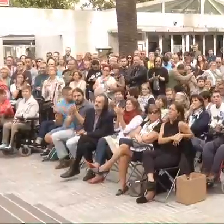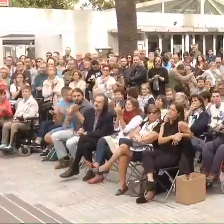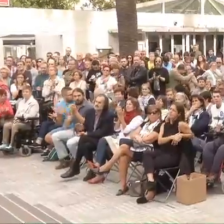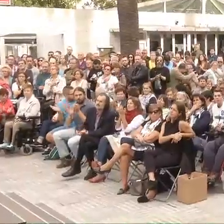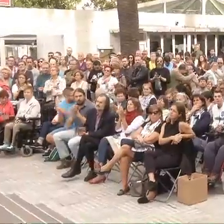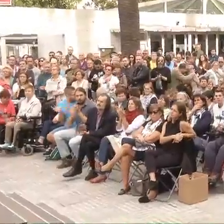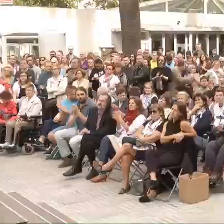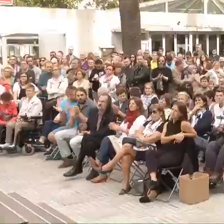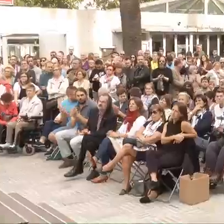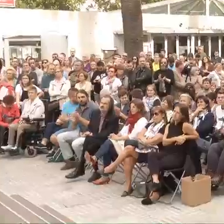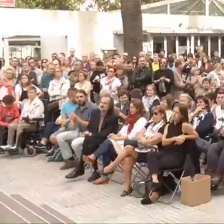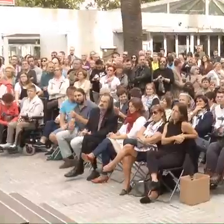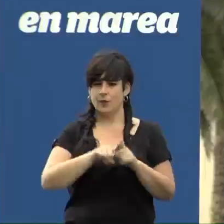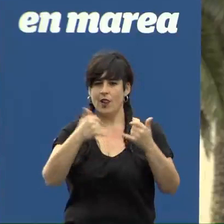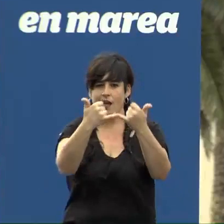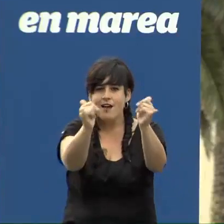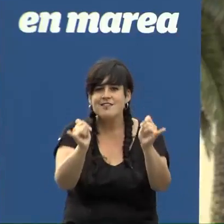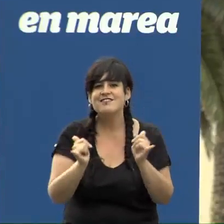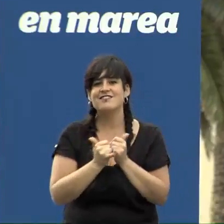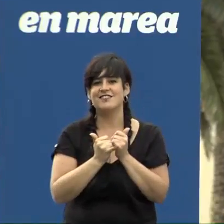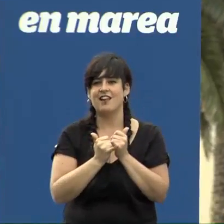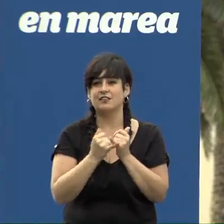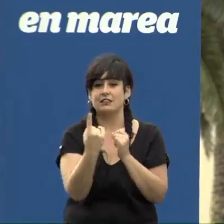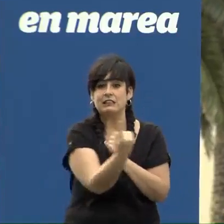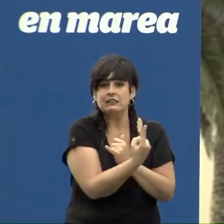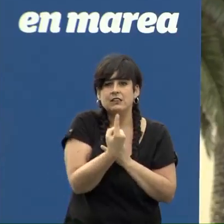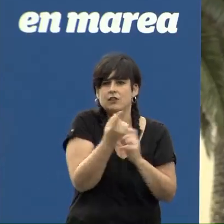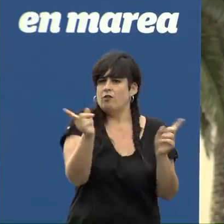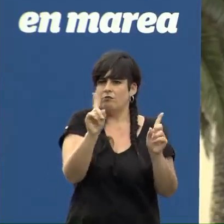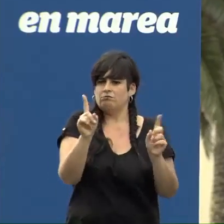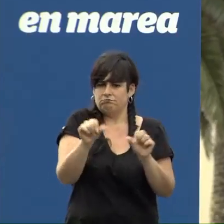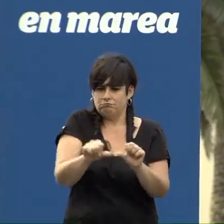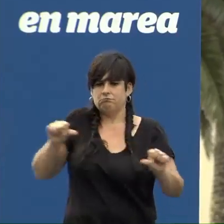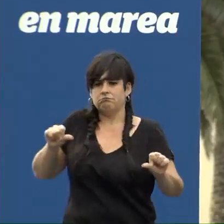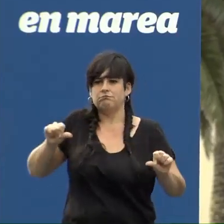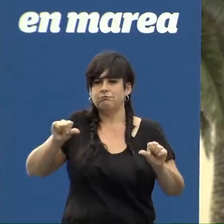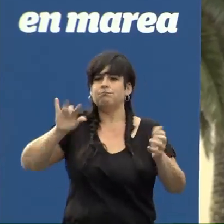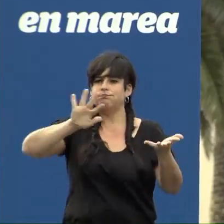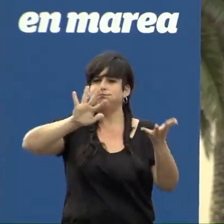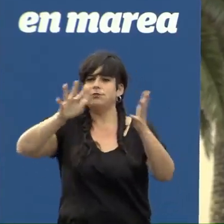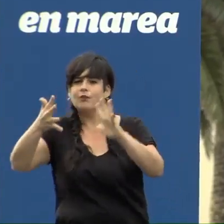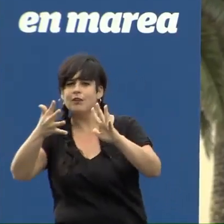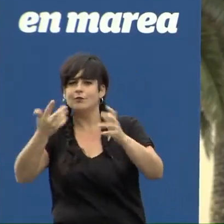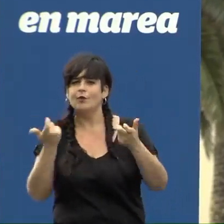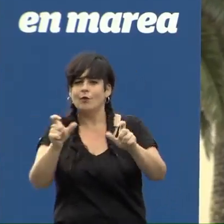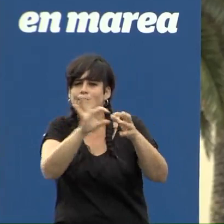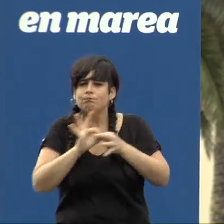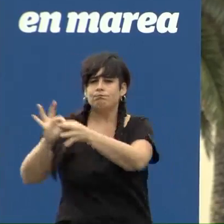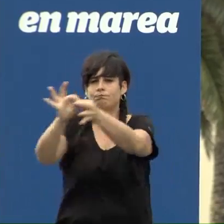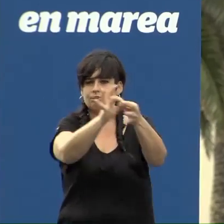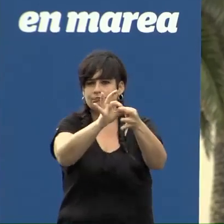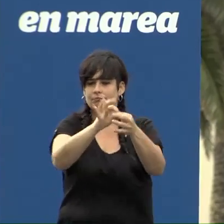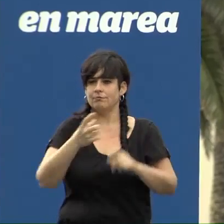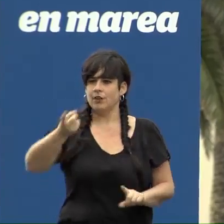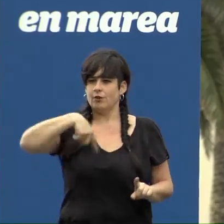Non somos illas. Vimos dun proceso dinámico de cambio, dun proceso de unidade popular. Non exercemos a tábula